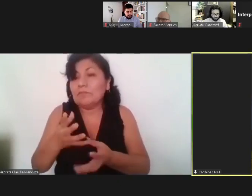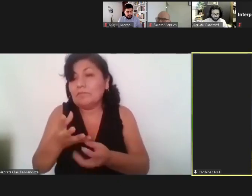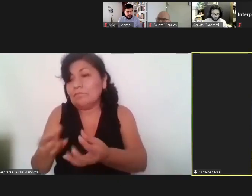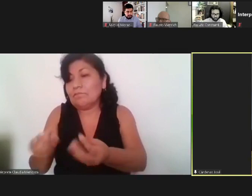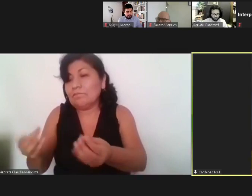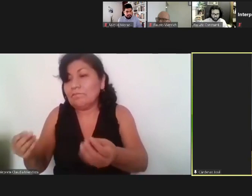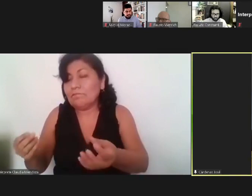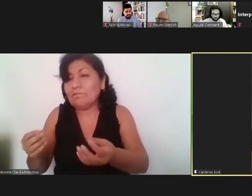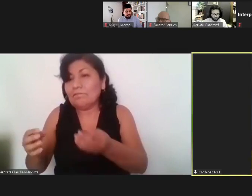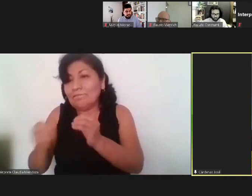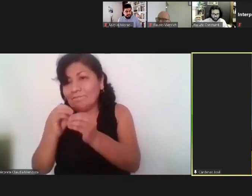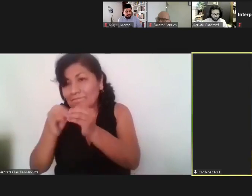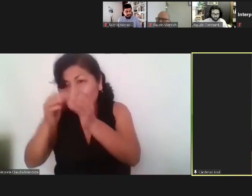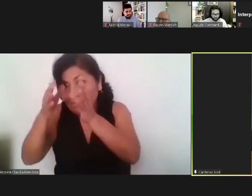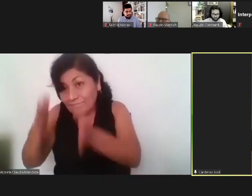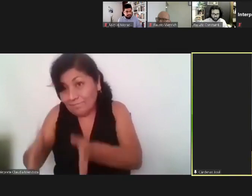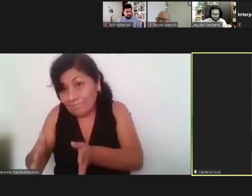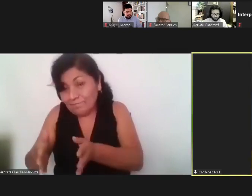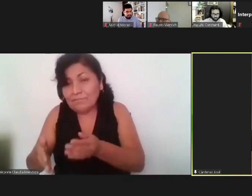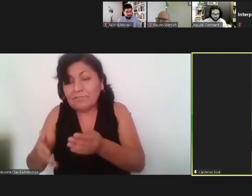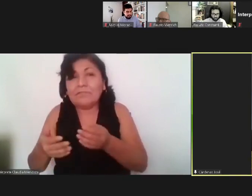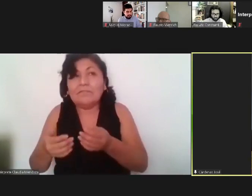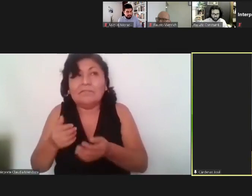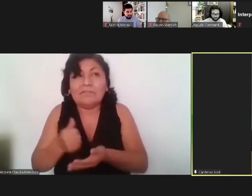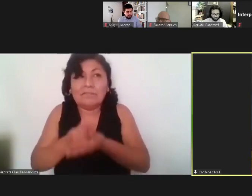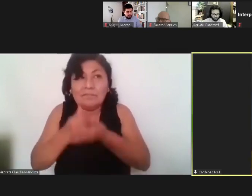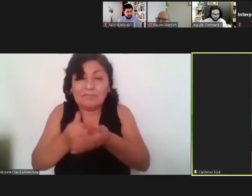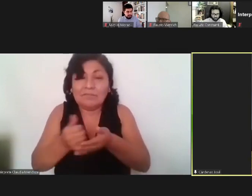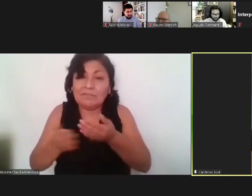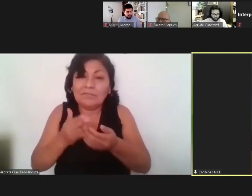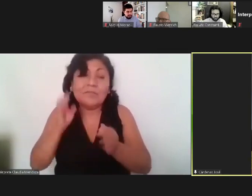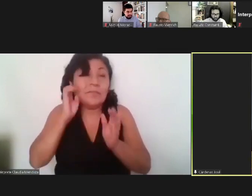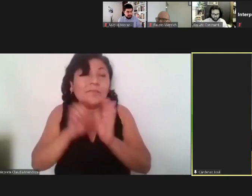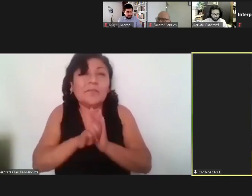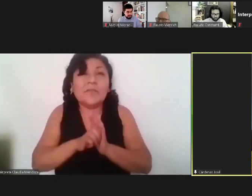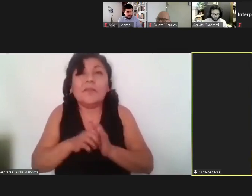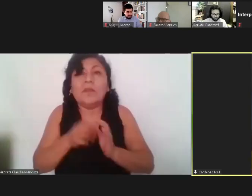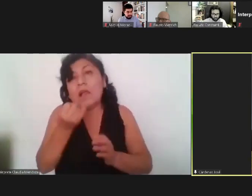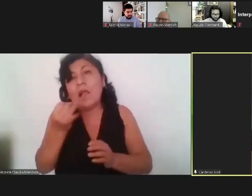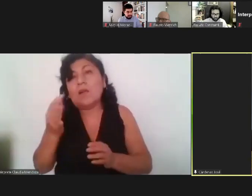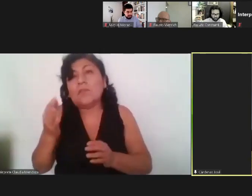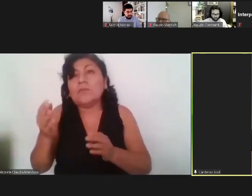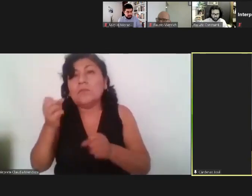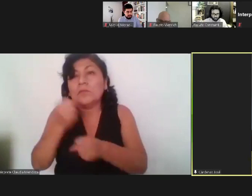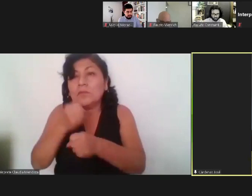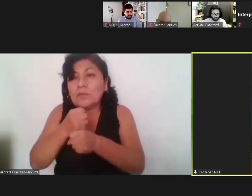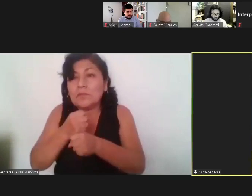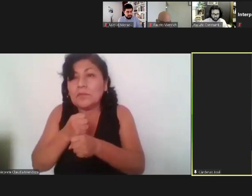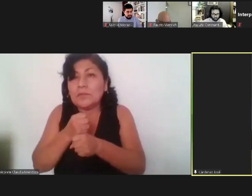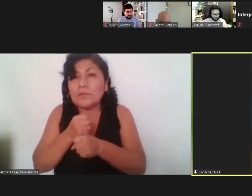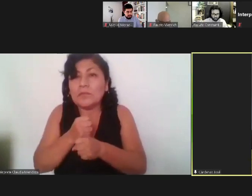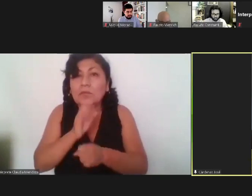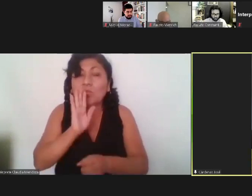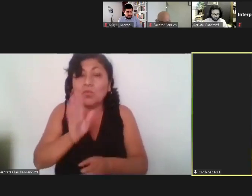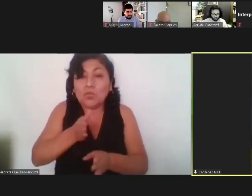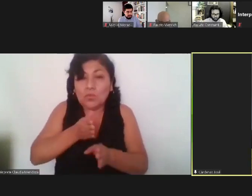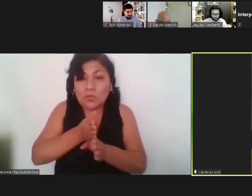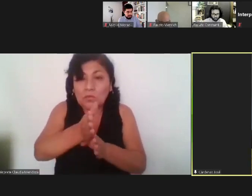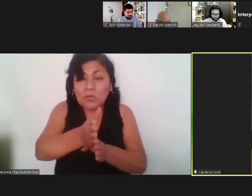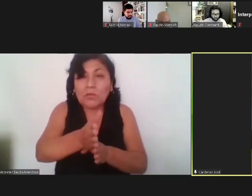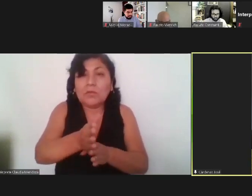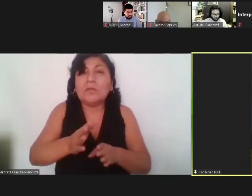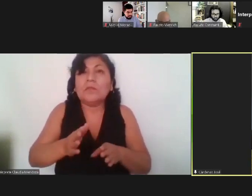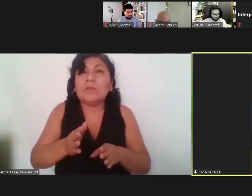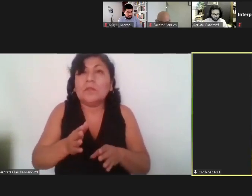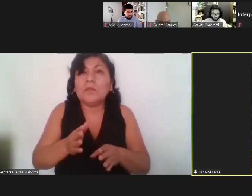pensando, por ejemplo, que alguien que trabaje la metodología de la lectura fácil podría traer muchos libros de